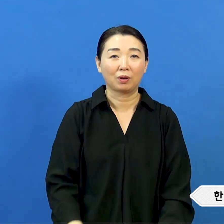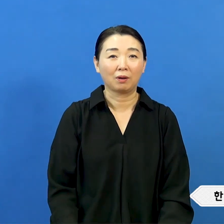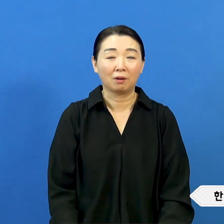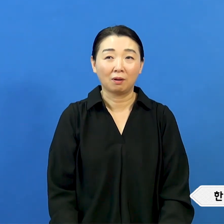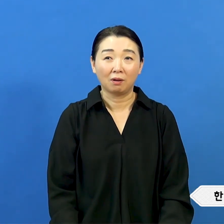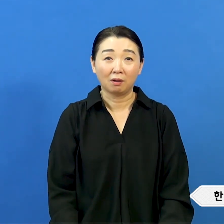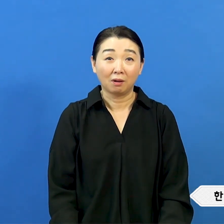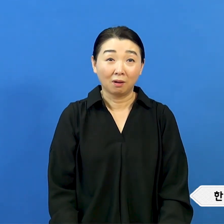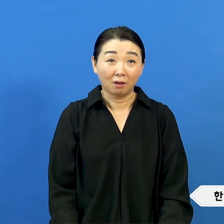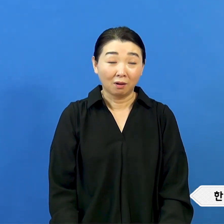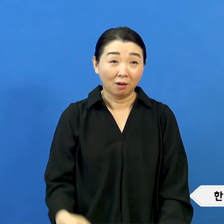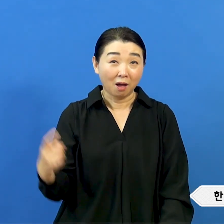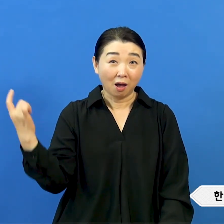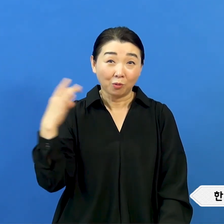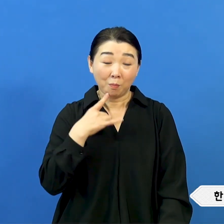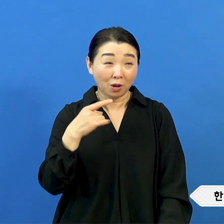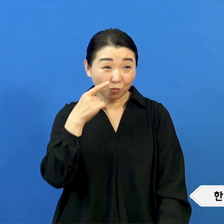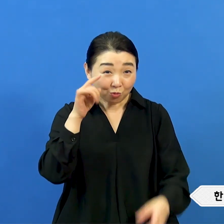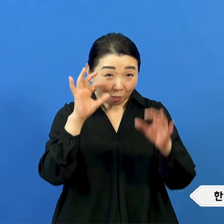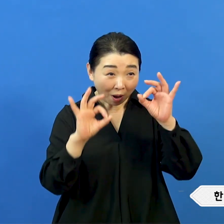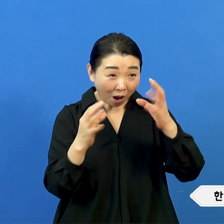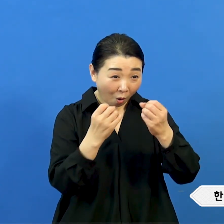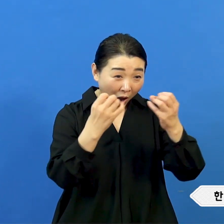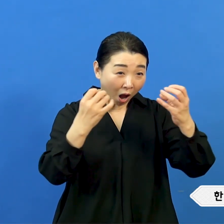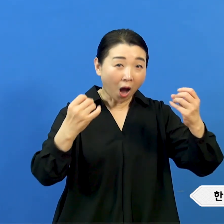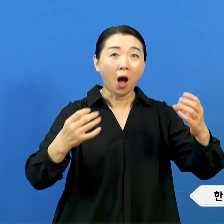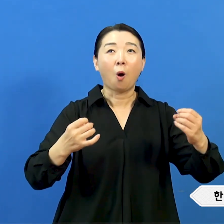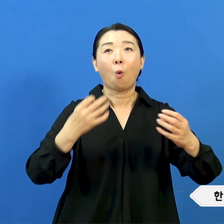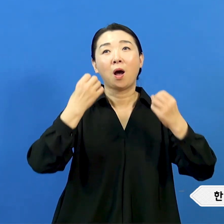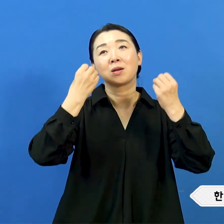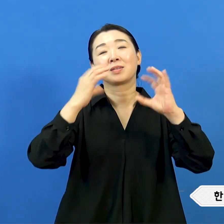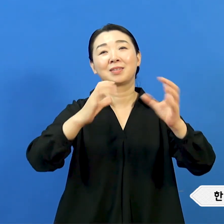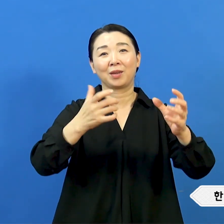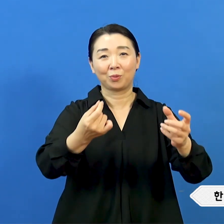말로만 듣던 라스베가스 눈으로 보니까 완전 별세계였습니다.